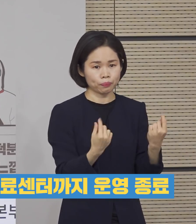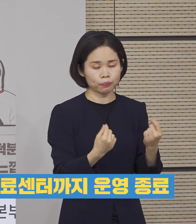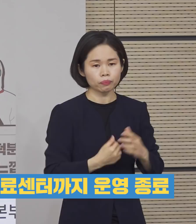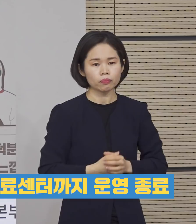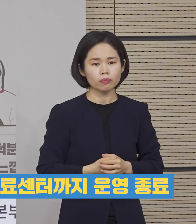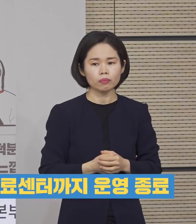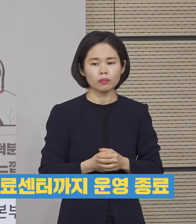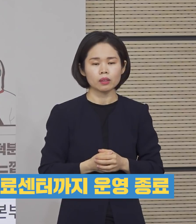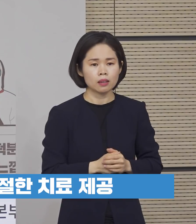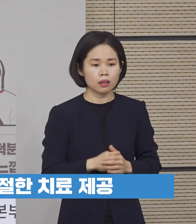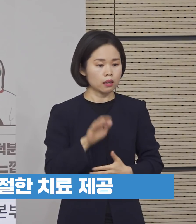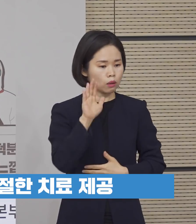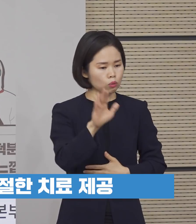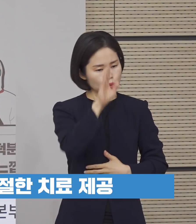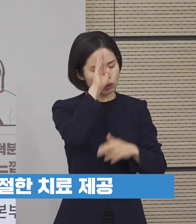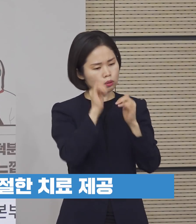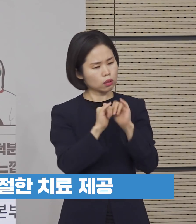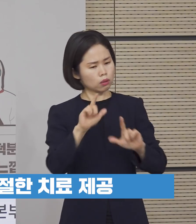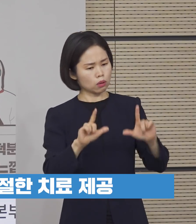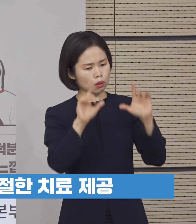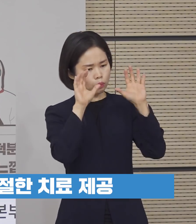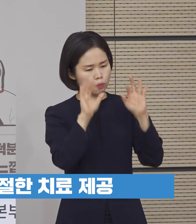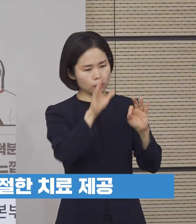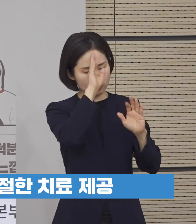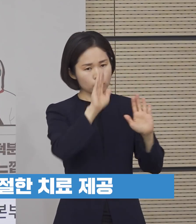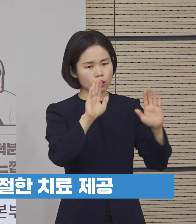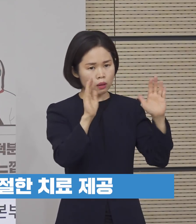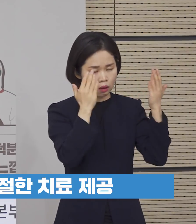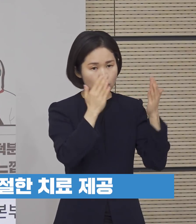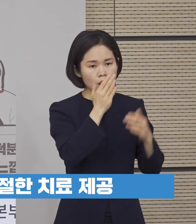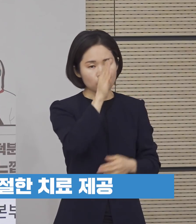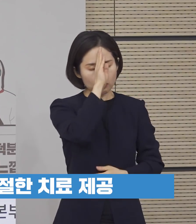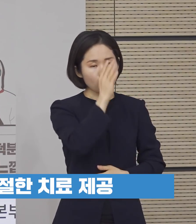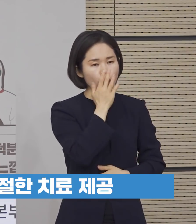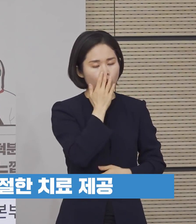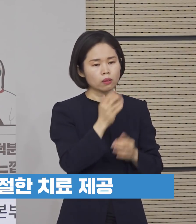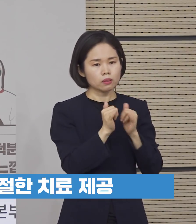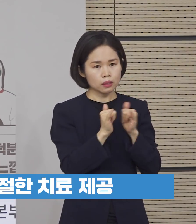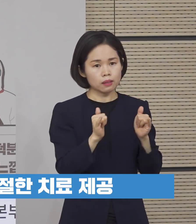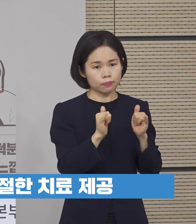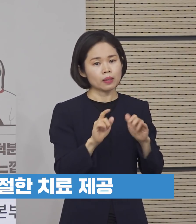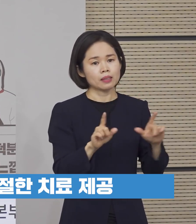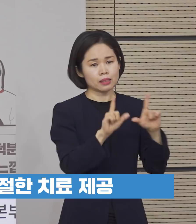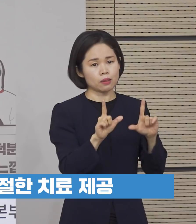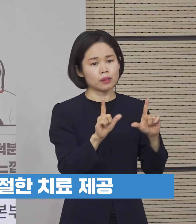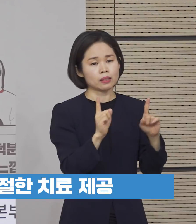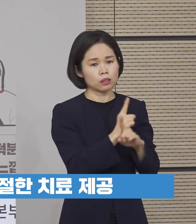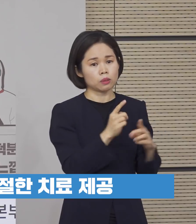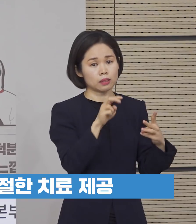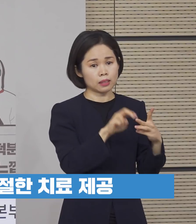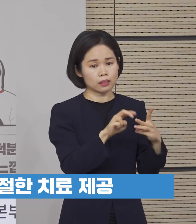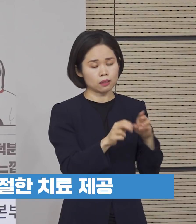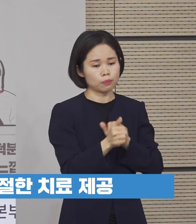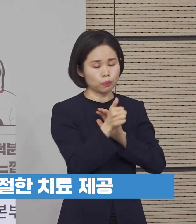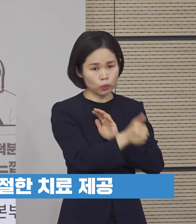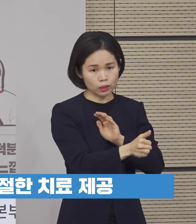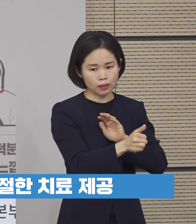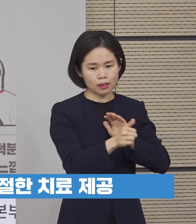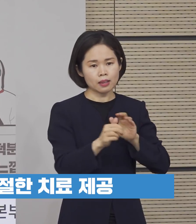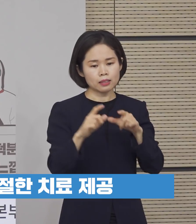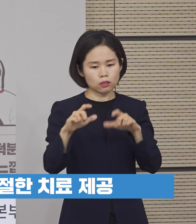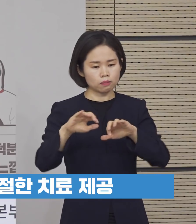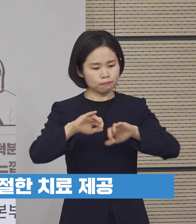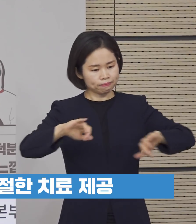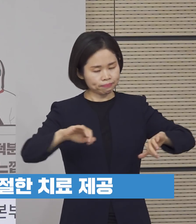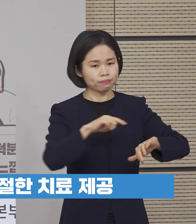운영을 마치게 됩니다. 우리는 환자의 상태에 따라 경증, 무증상 환자는 생활치료센터에서